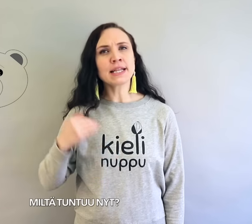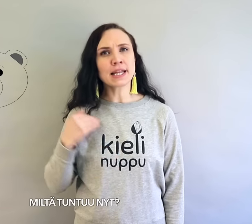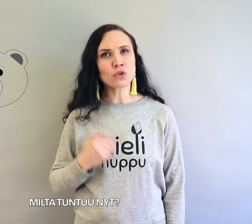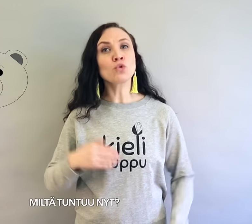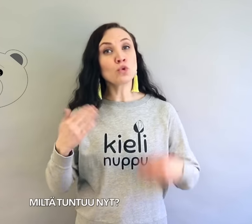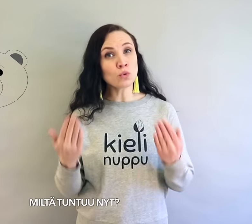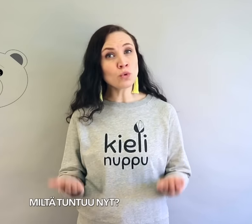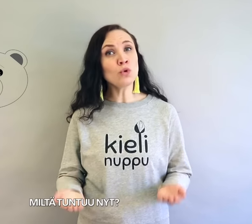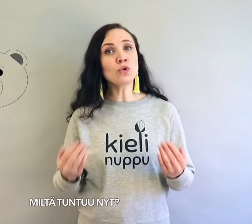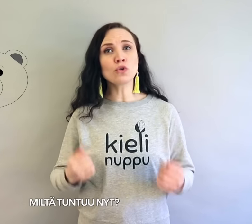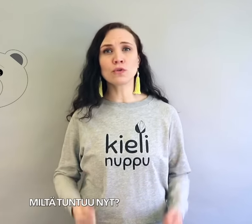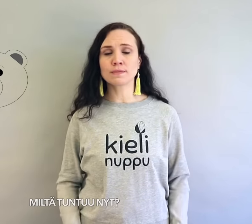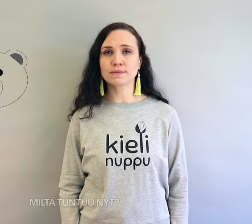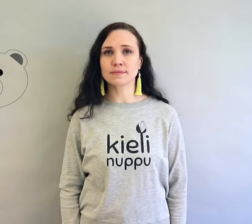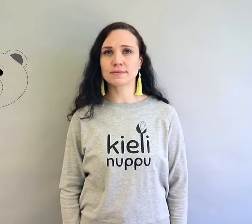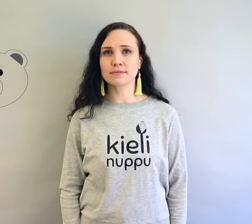miltä tuntuu nyt?